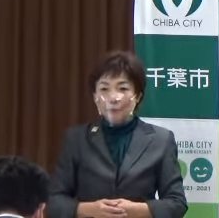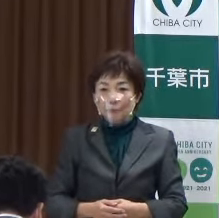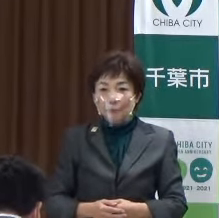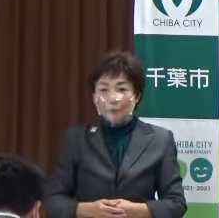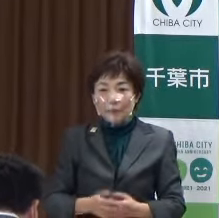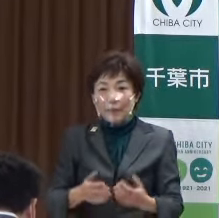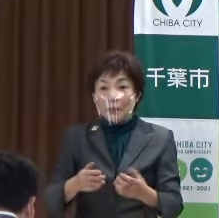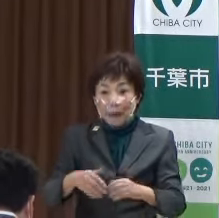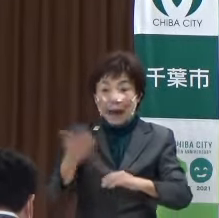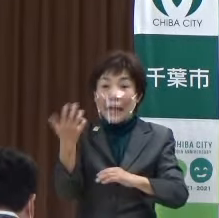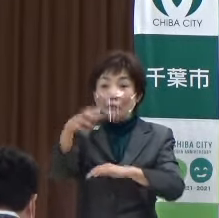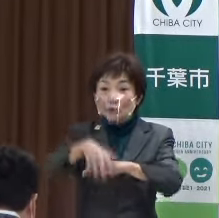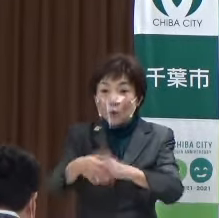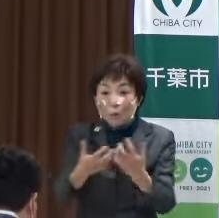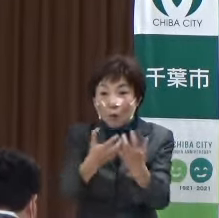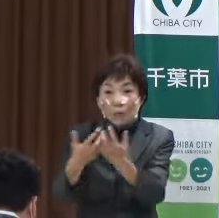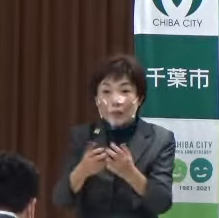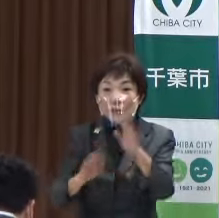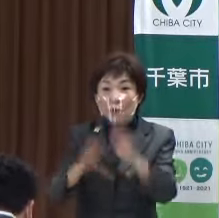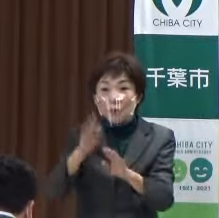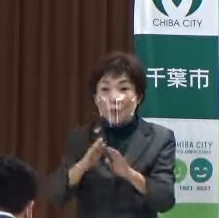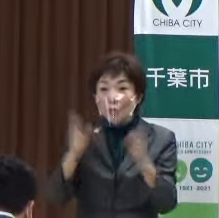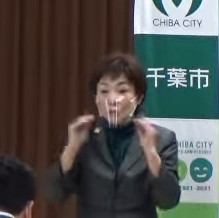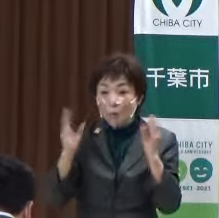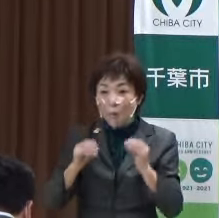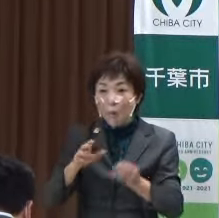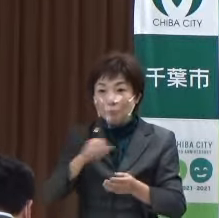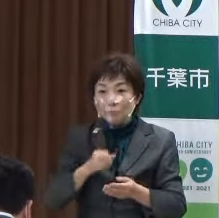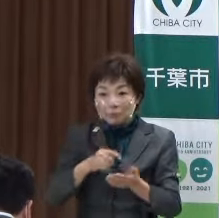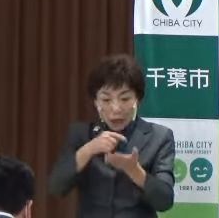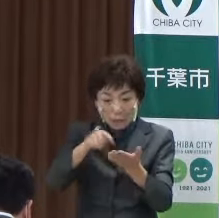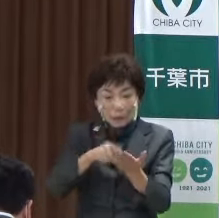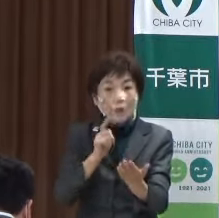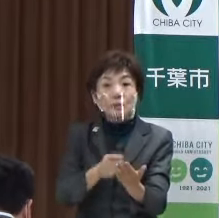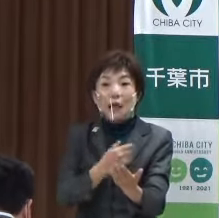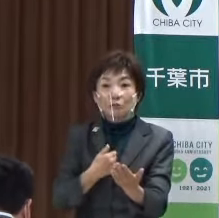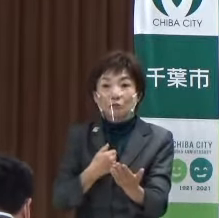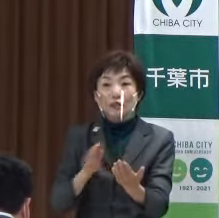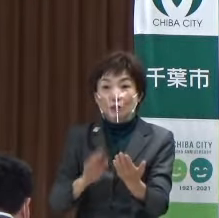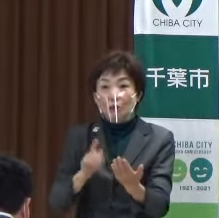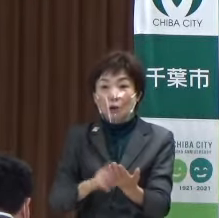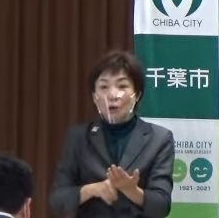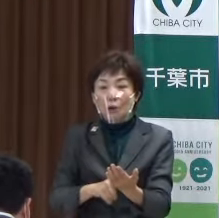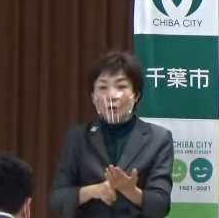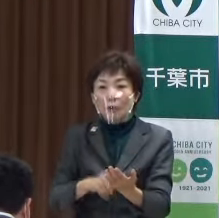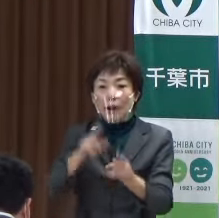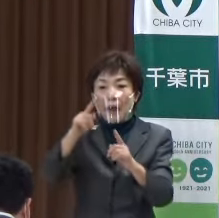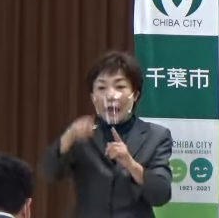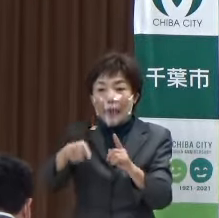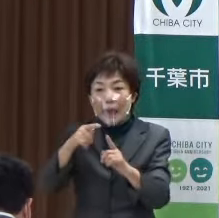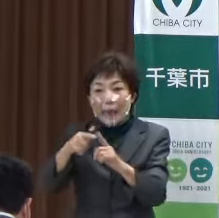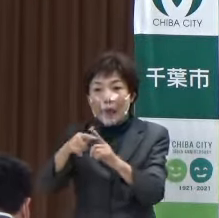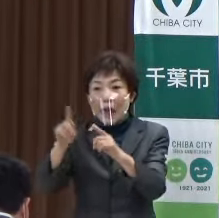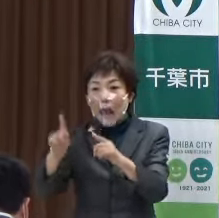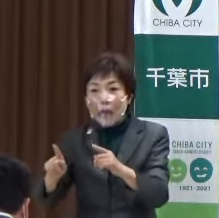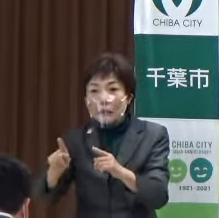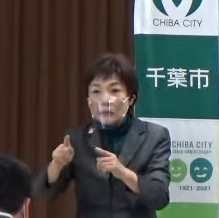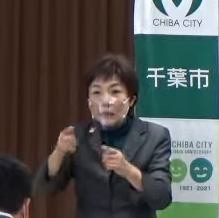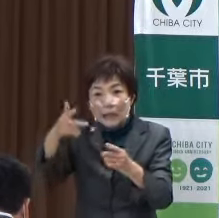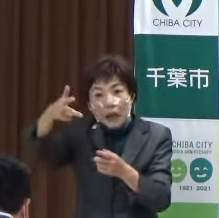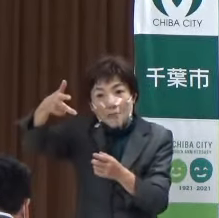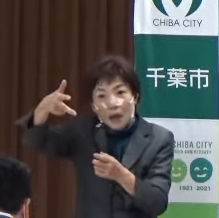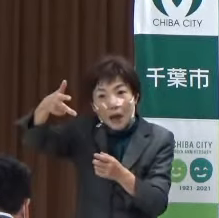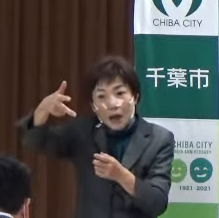混雑状況 の配信サービスなんですけれども、これは要はその例えばその AI カメラでなんか混雑状況を